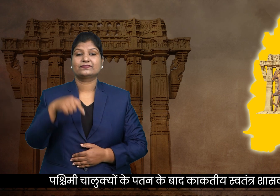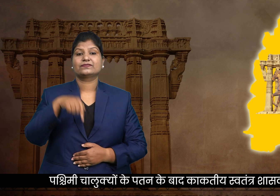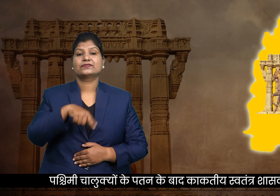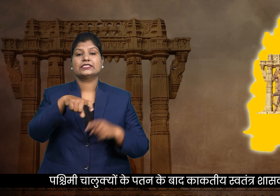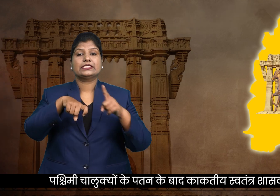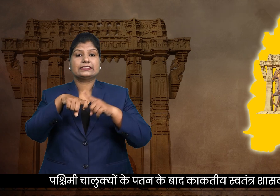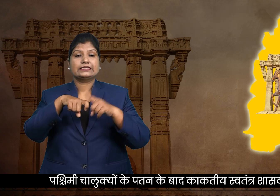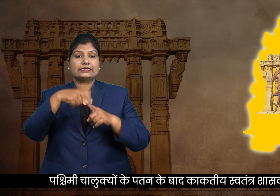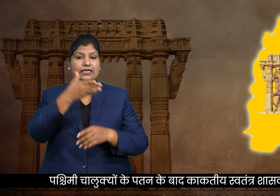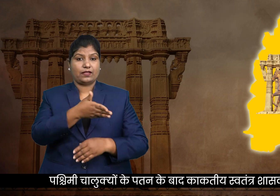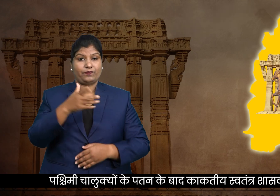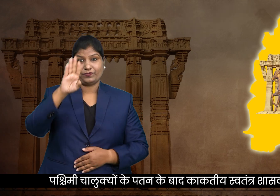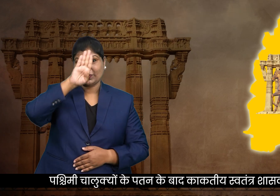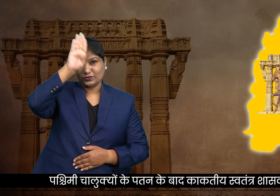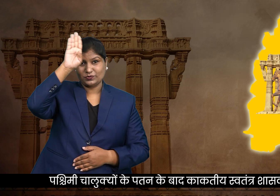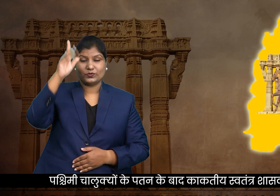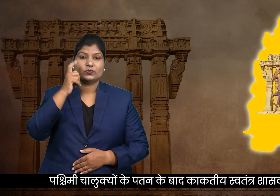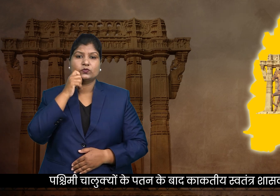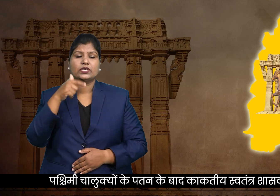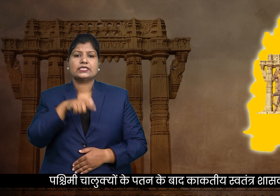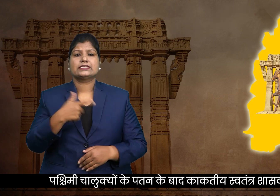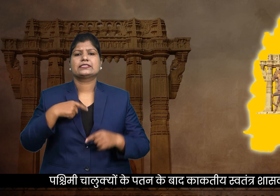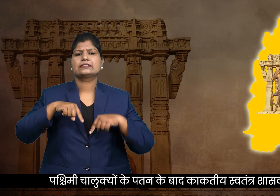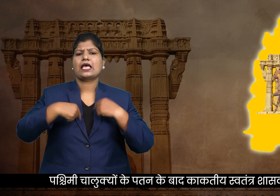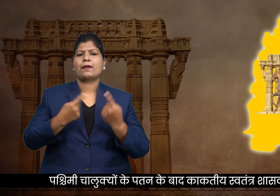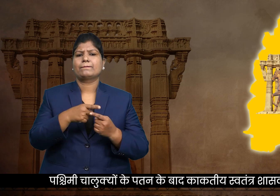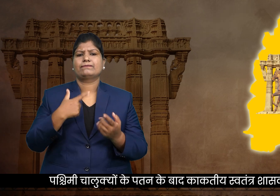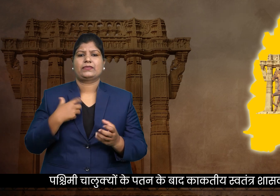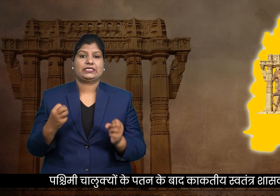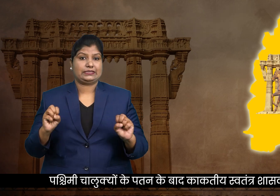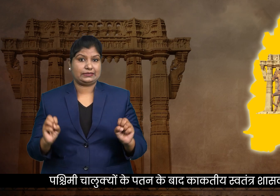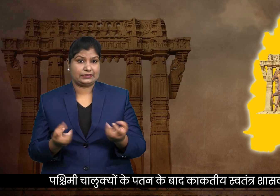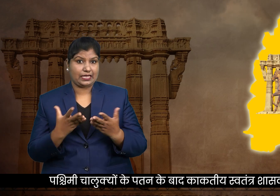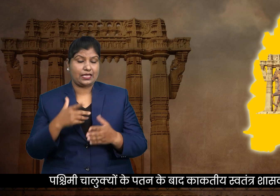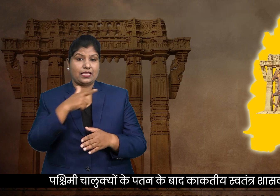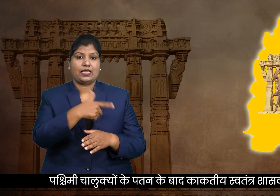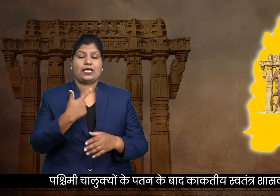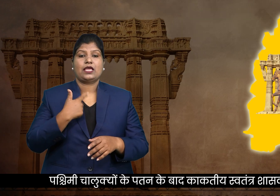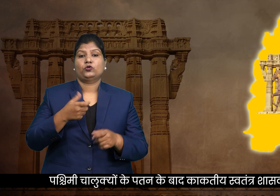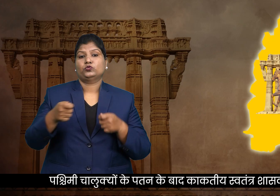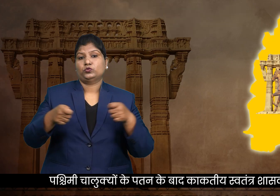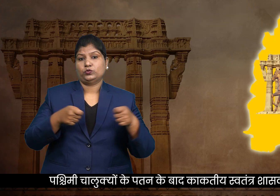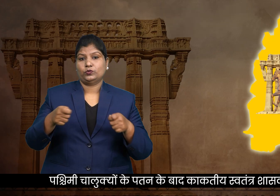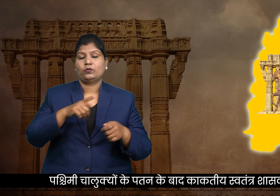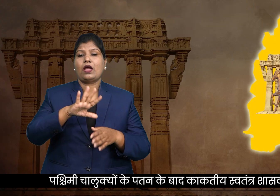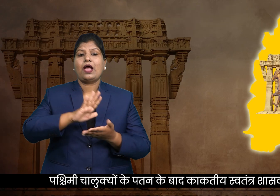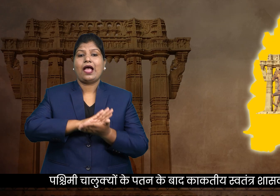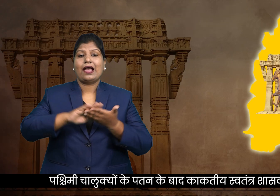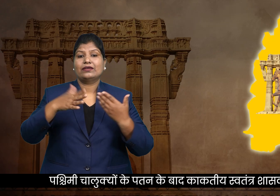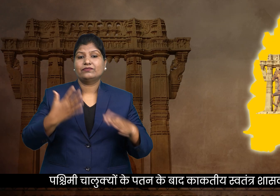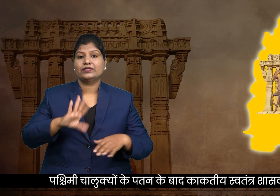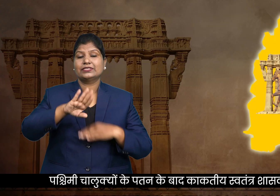पश्चिमी चालुक्य के पतन के बाद काकतीय स्वतंत्र शासक के रूप में उभरे।